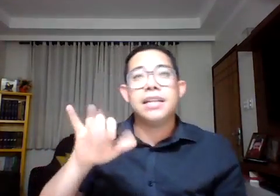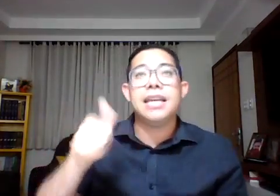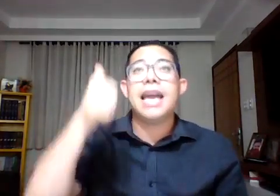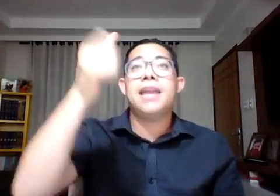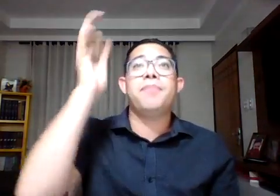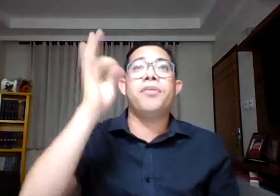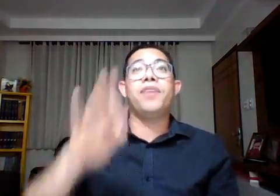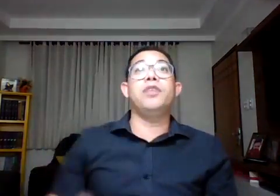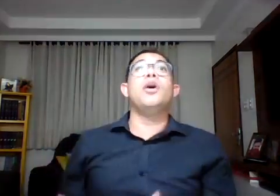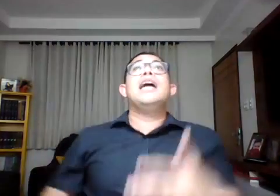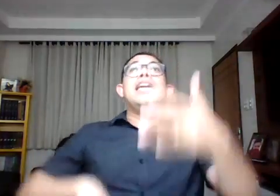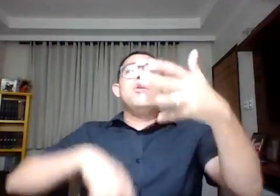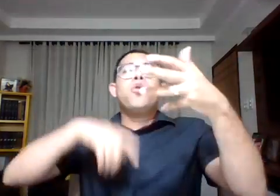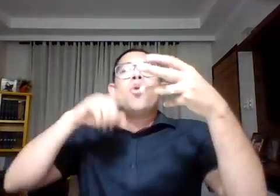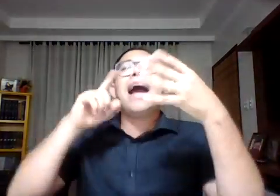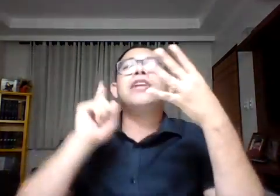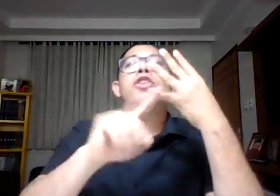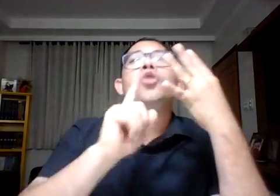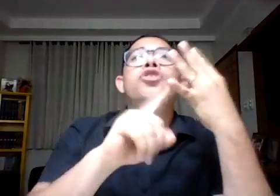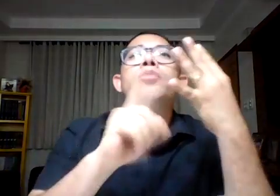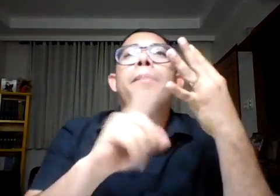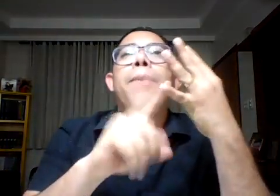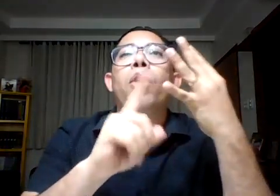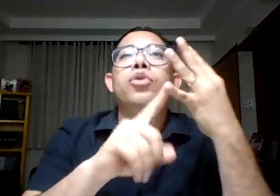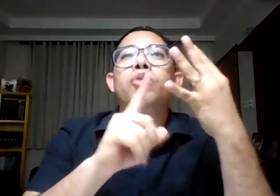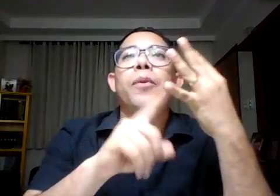Daniele, perfeito. E o quarto e último ponto.